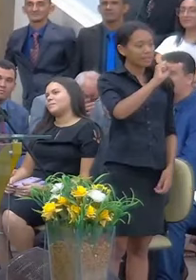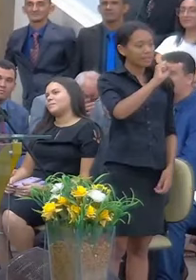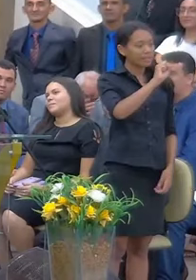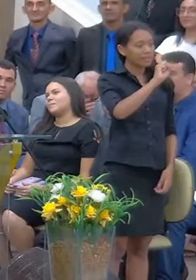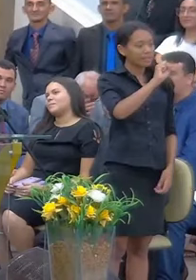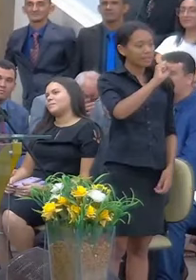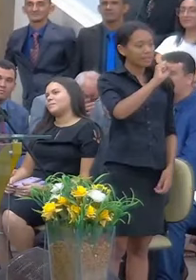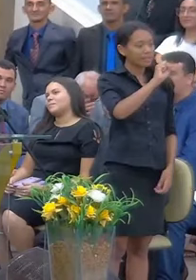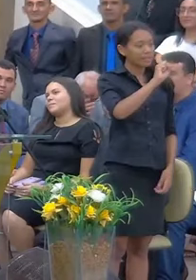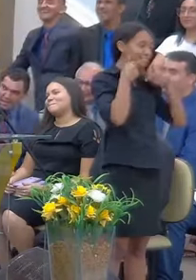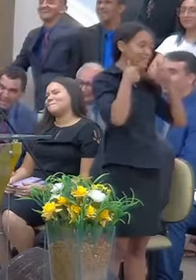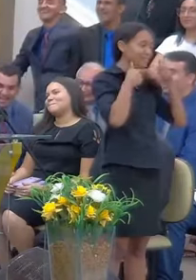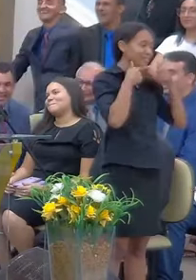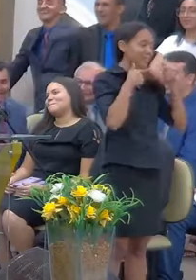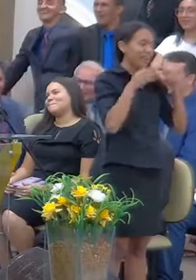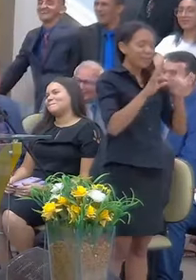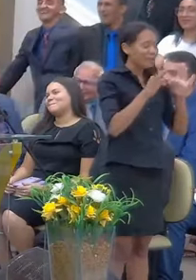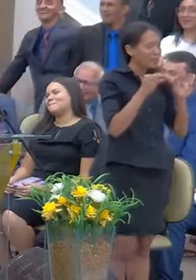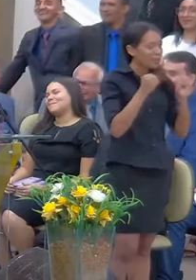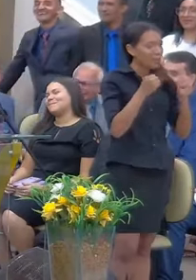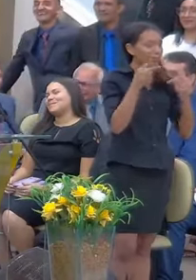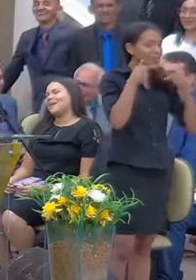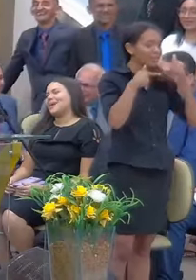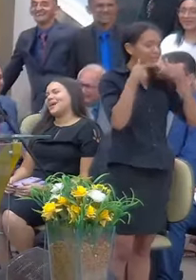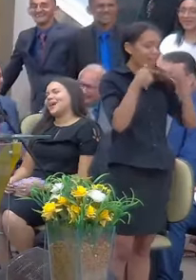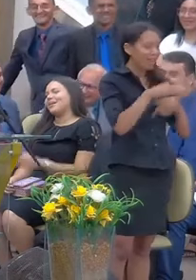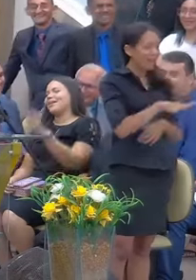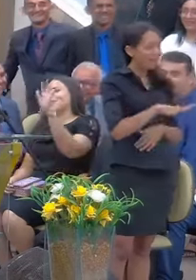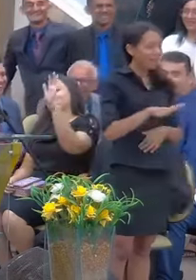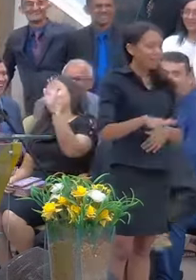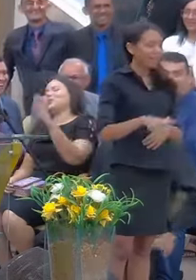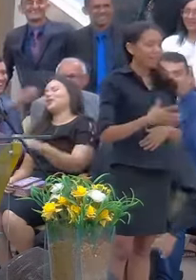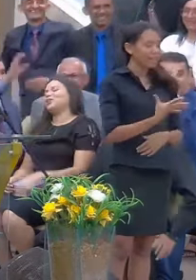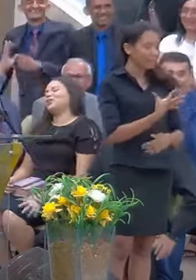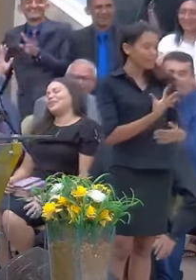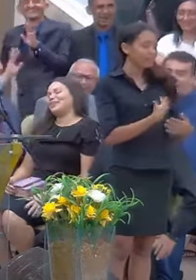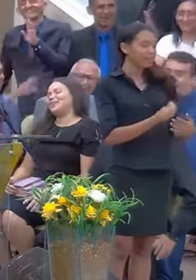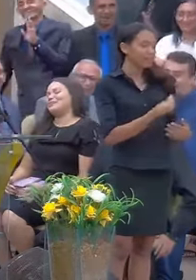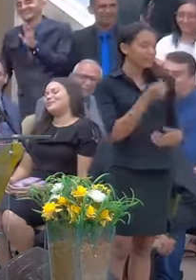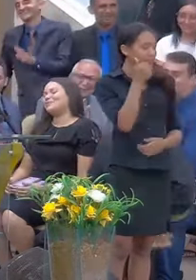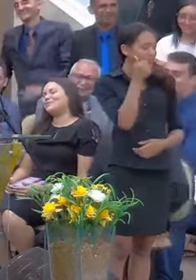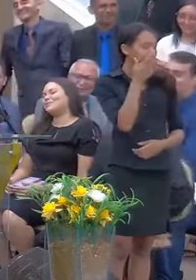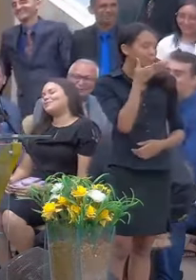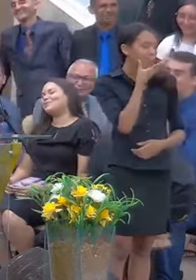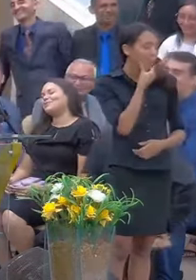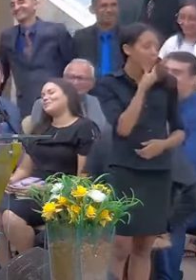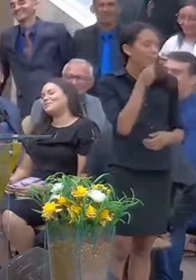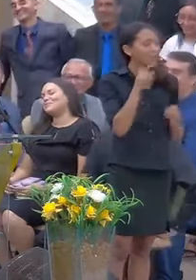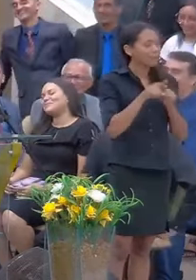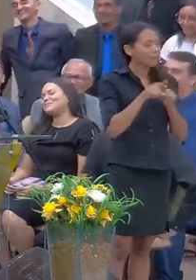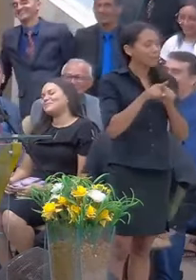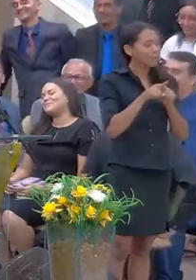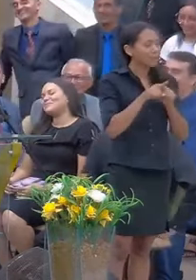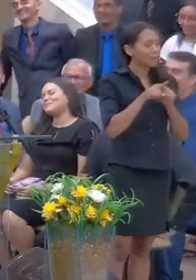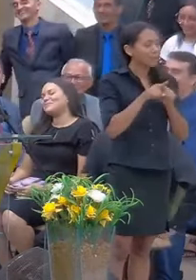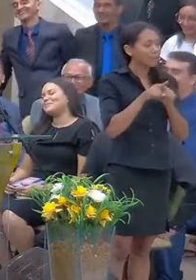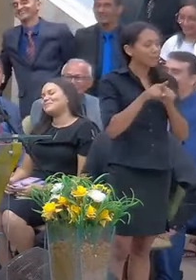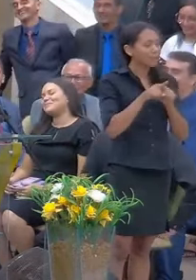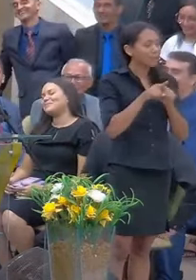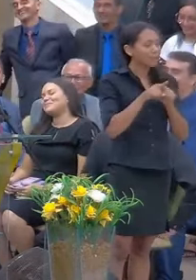pai, riso do menino. Pronto, quem tem riso aí do Espírito Santo? Aí pronto, então olha para cá. Quando